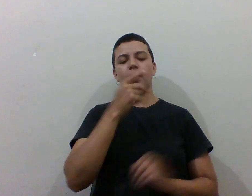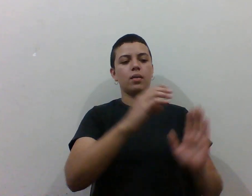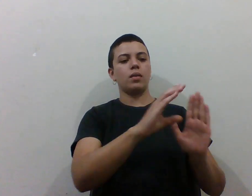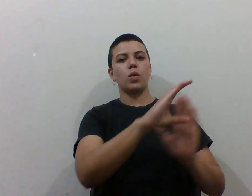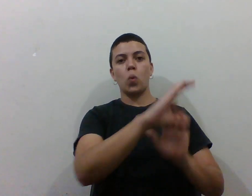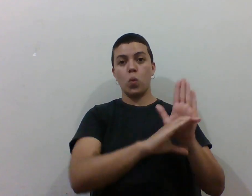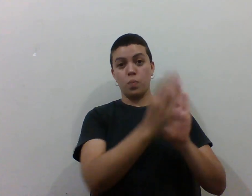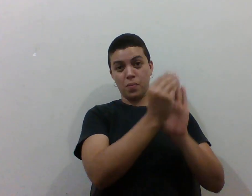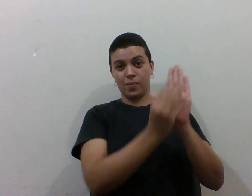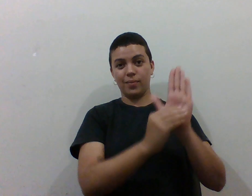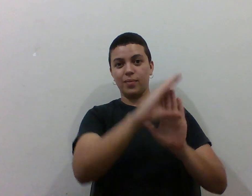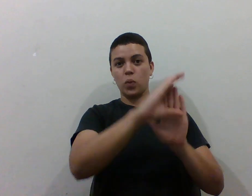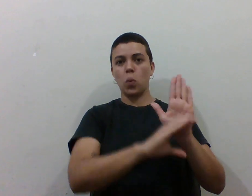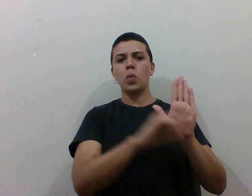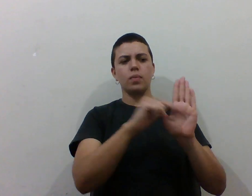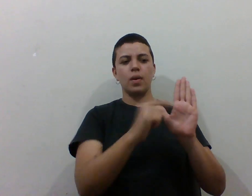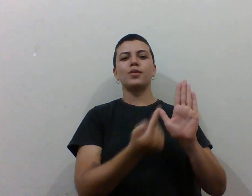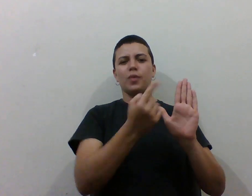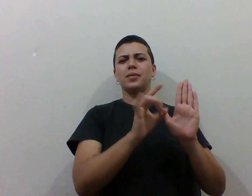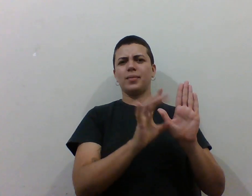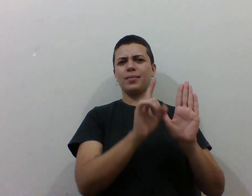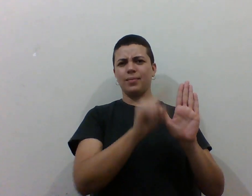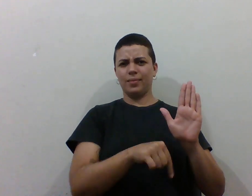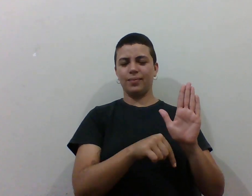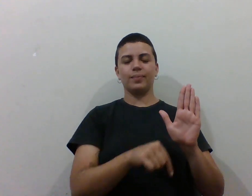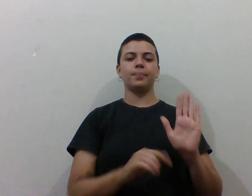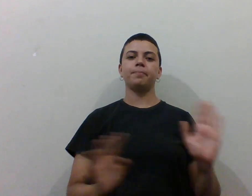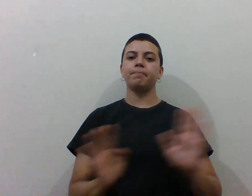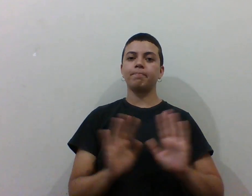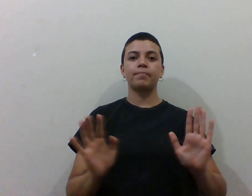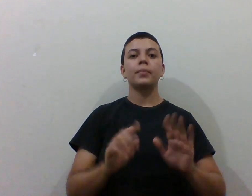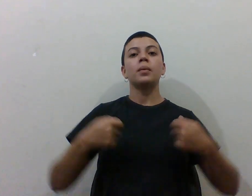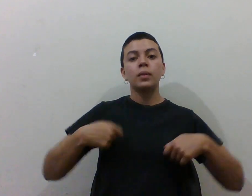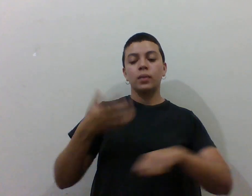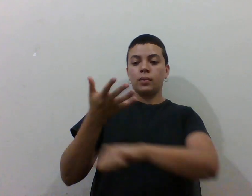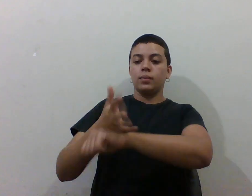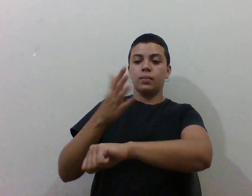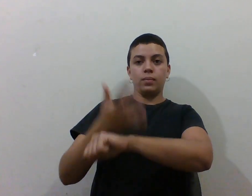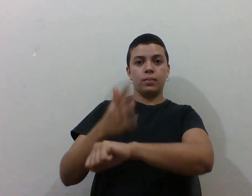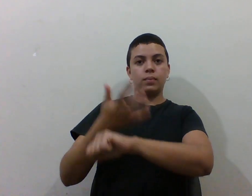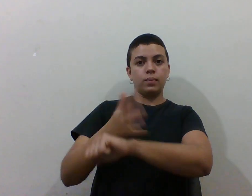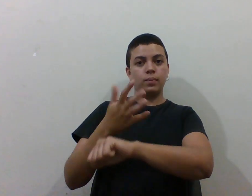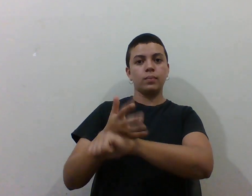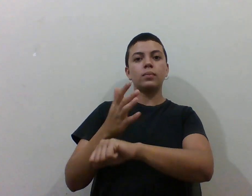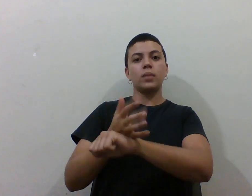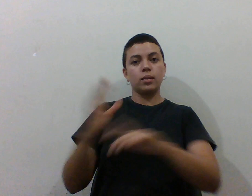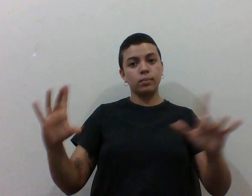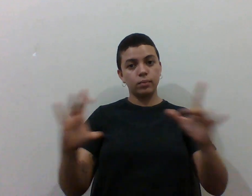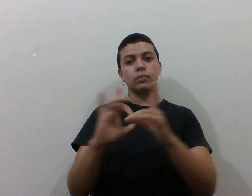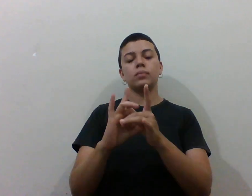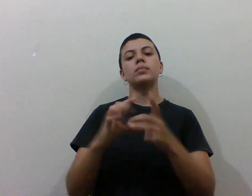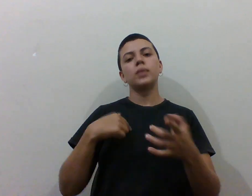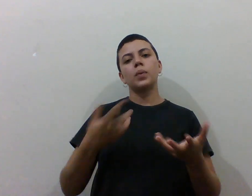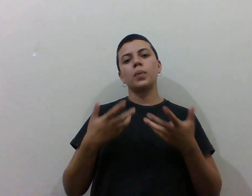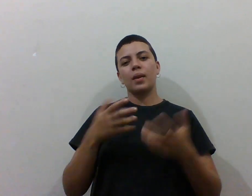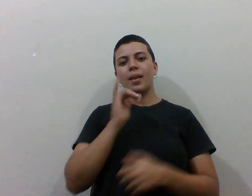operacionalizar isso na prática a respeito disso que eu estou falando e aí eu gostaria de conduzir essa minha narrativa nesse sentido